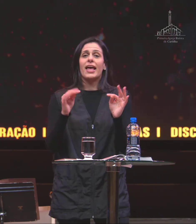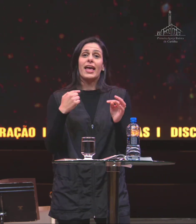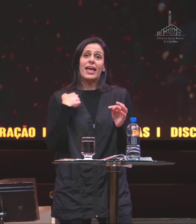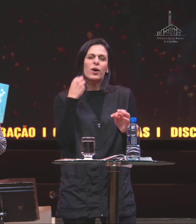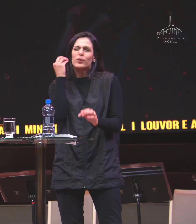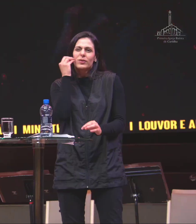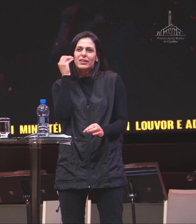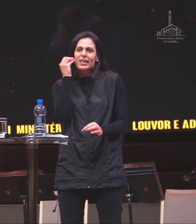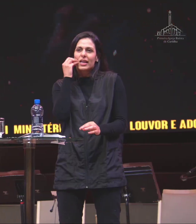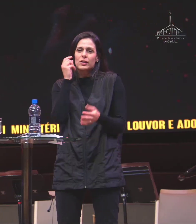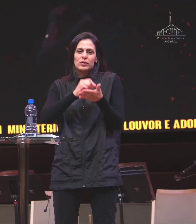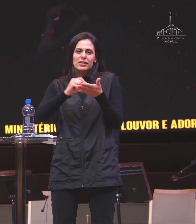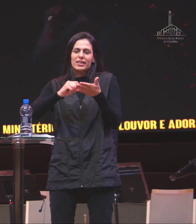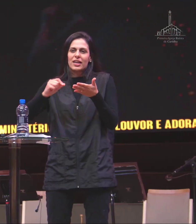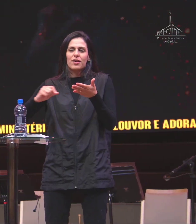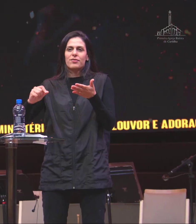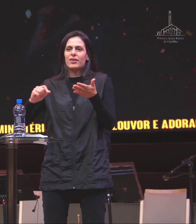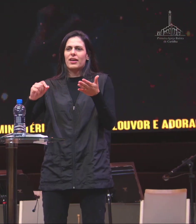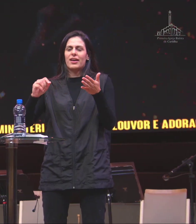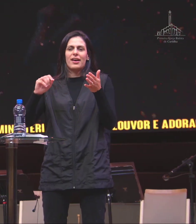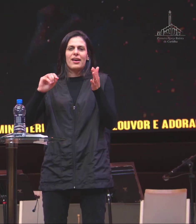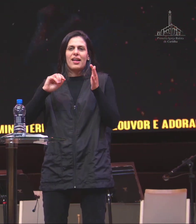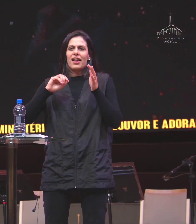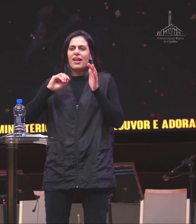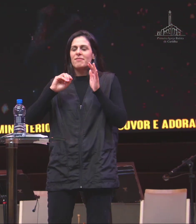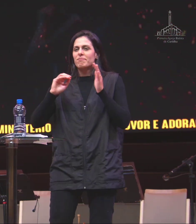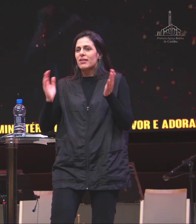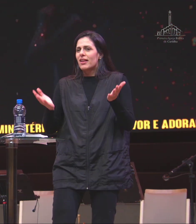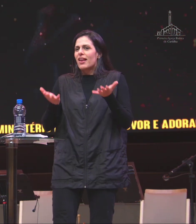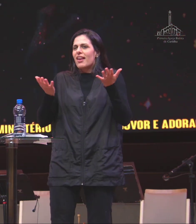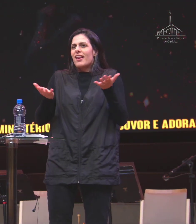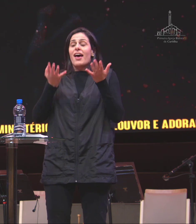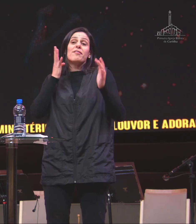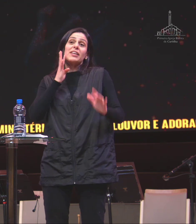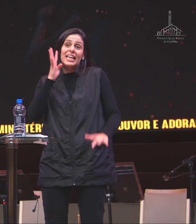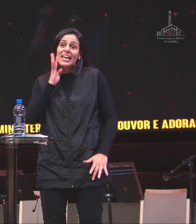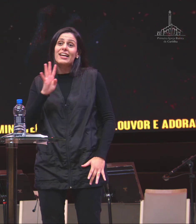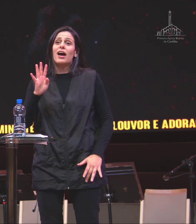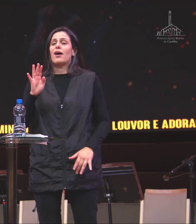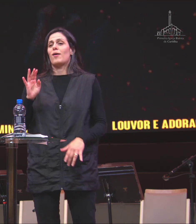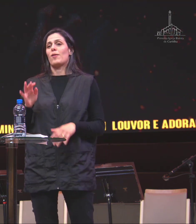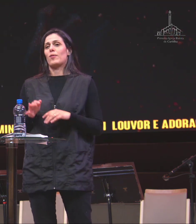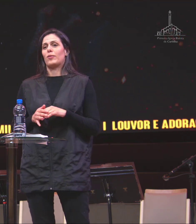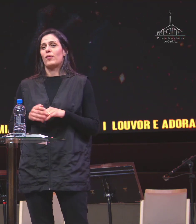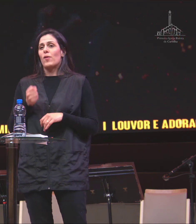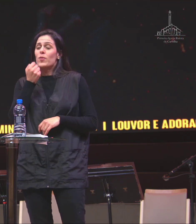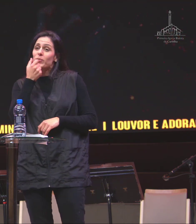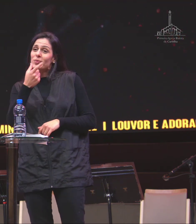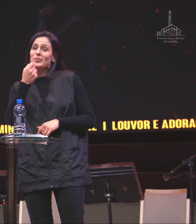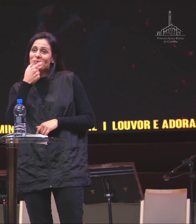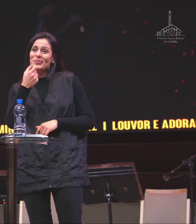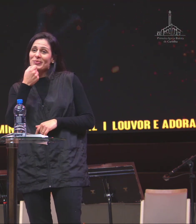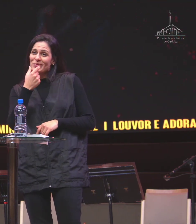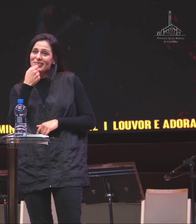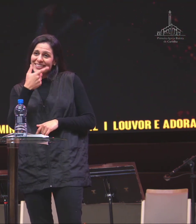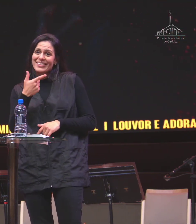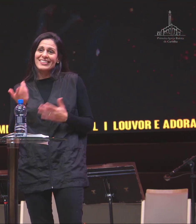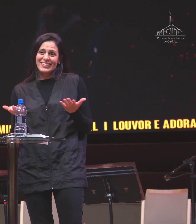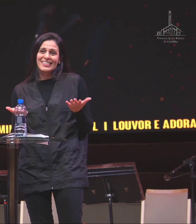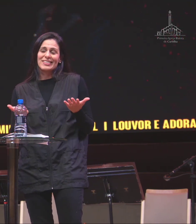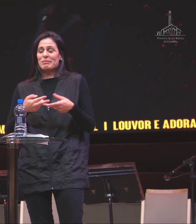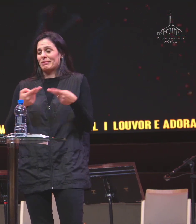doida. E ignorei totalmente essa voz na minha mente, porque às vezes a gente tem que pedir o discernimento de Deus, e no momento